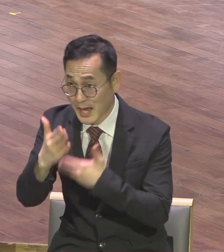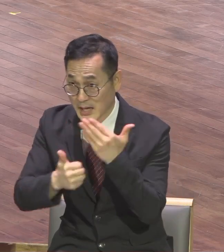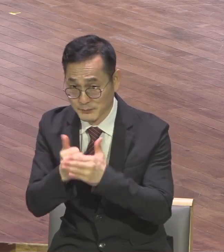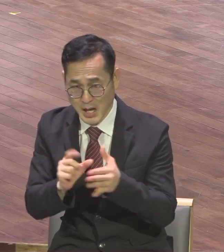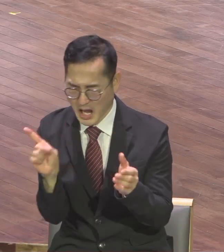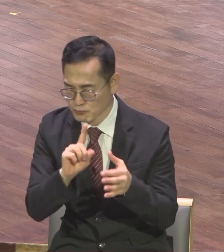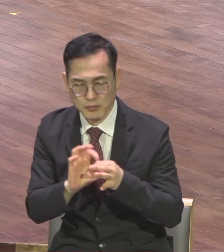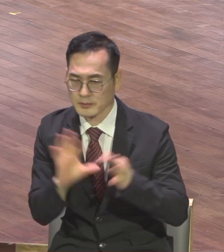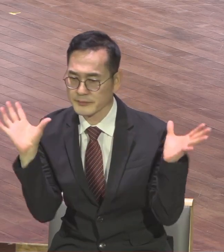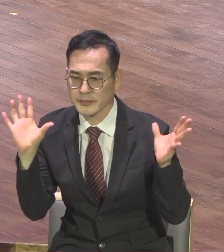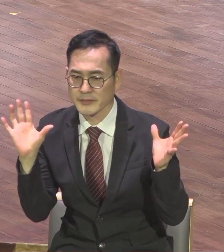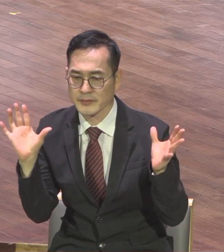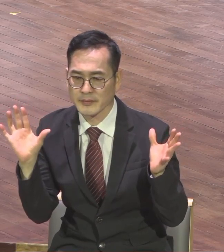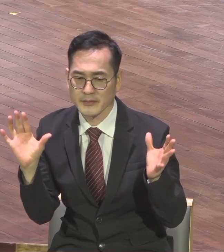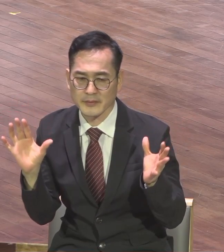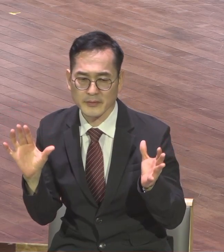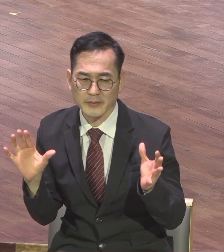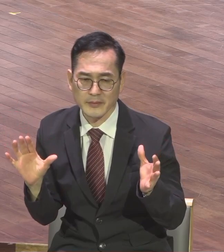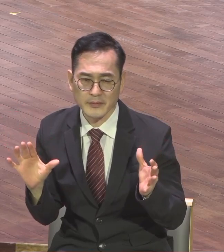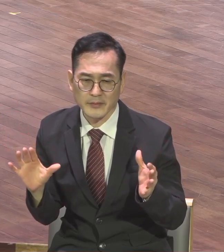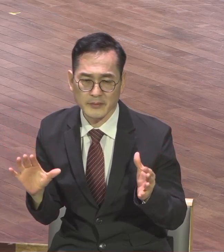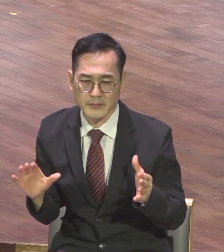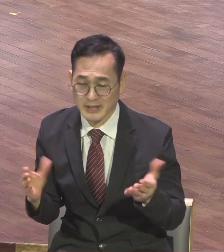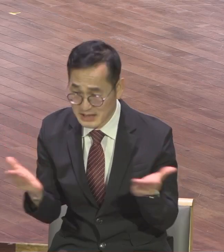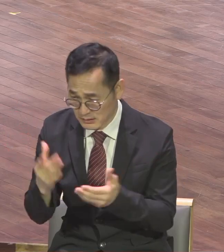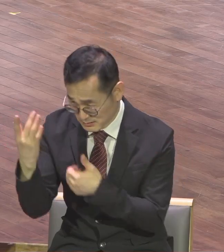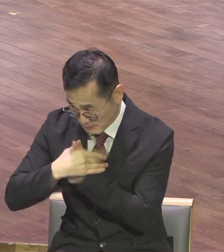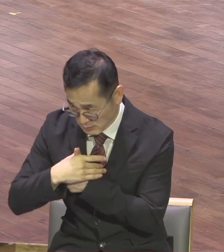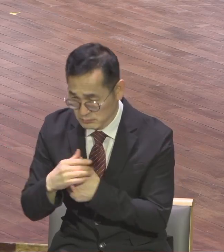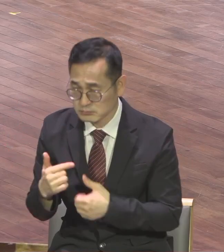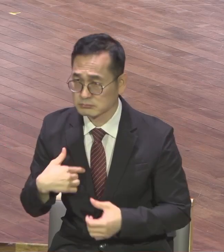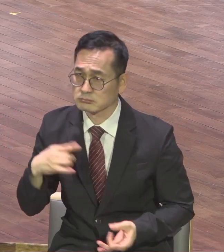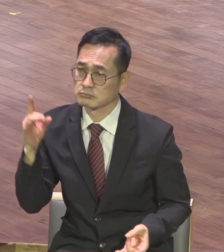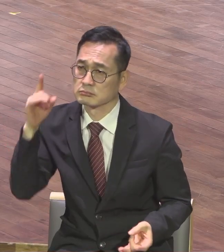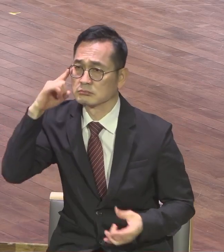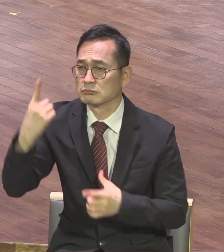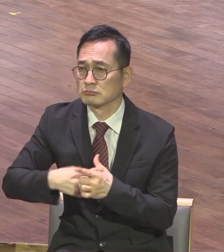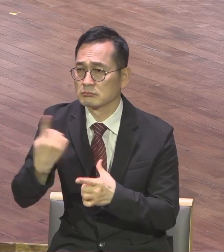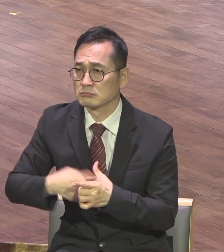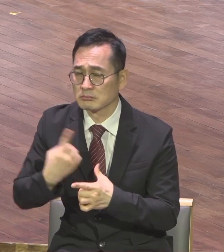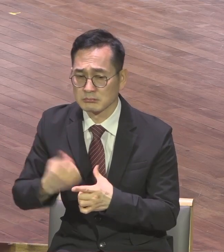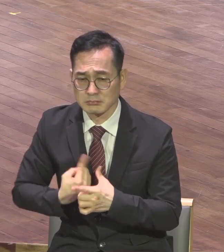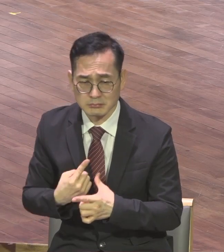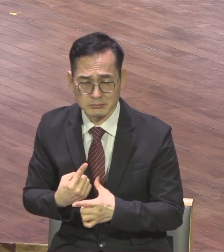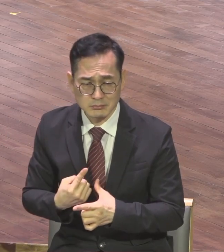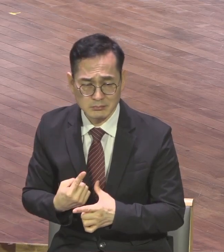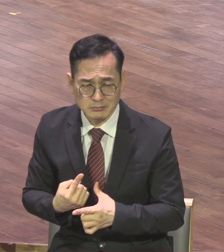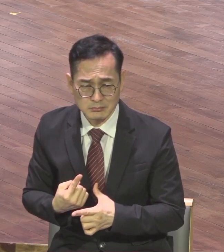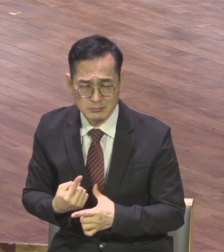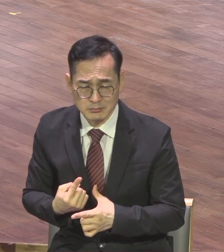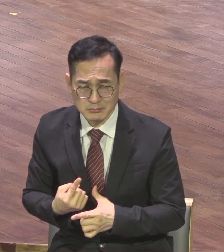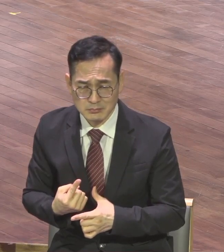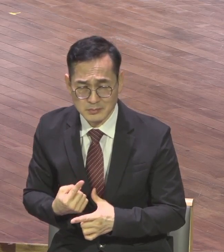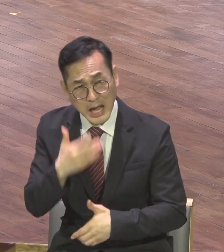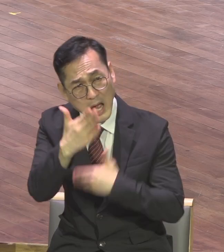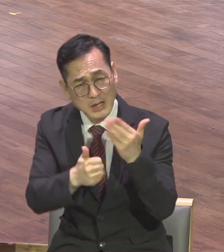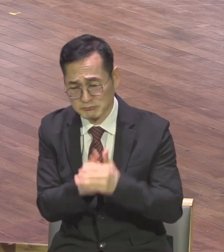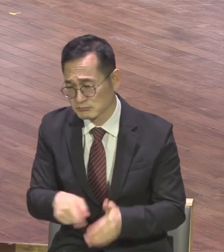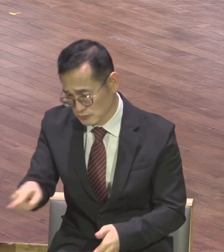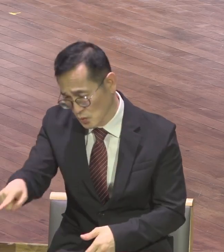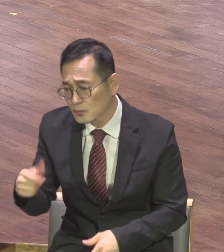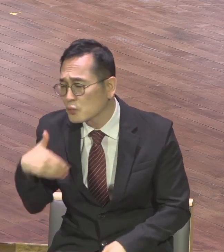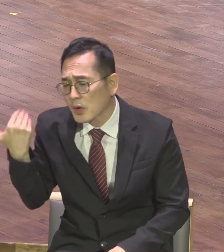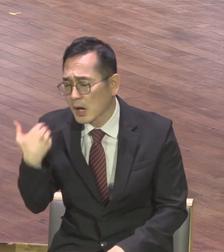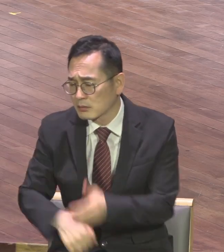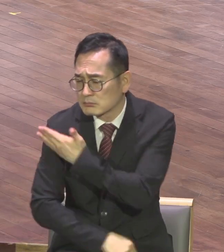상관없어. 교회와 아무 상관없어. 직분 그 아무 소용없는 겁니다. 쓰레기통에 버려질 직분이 아무 관계 없습니다.